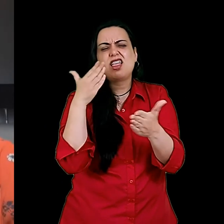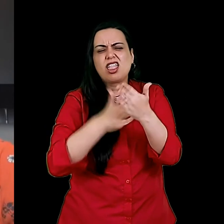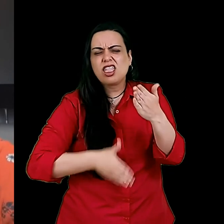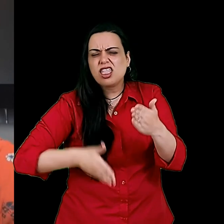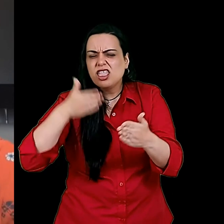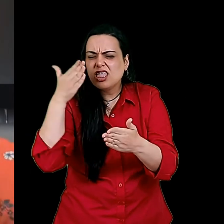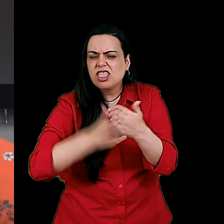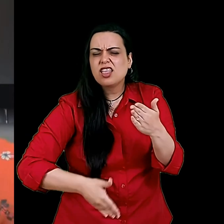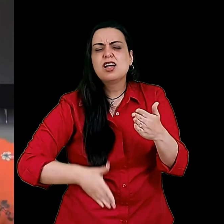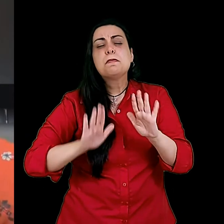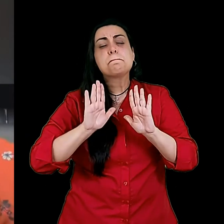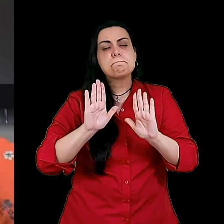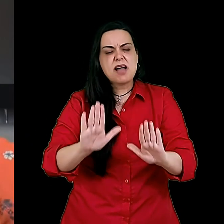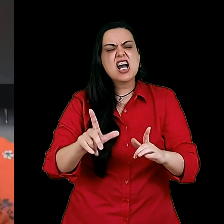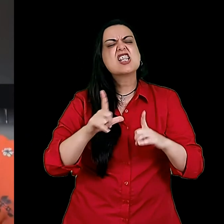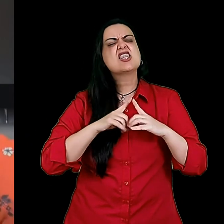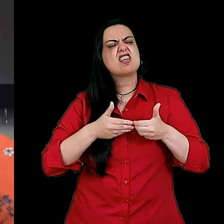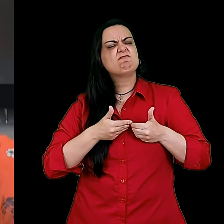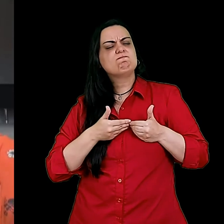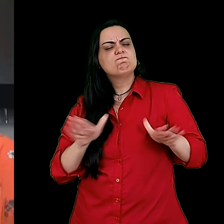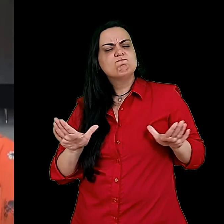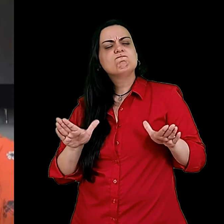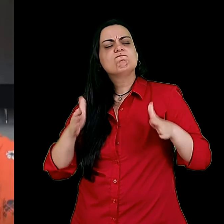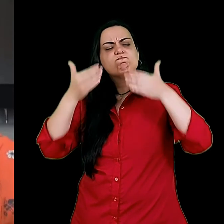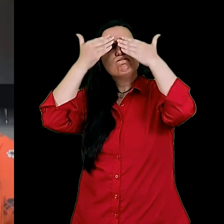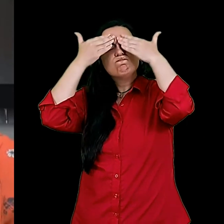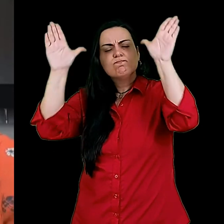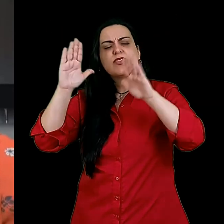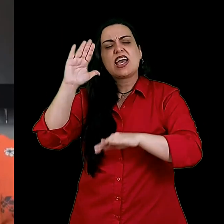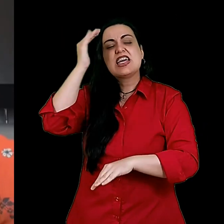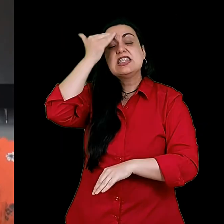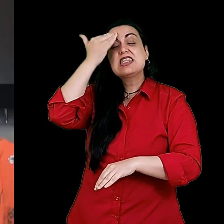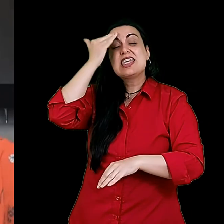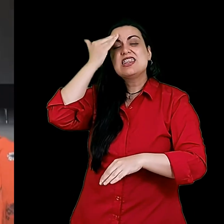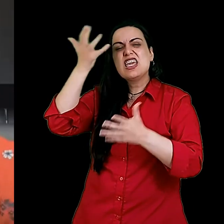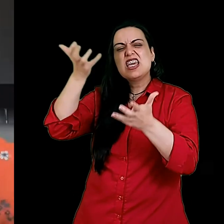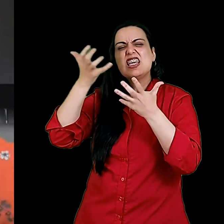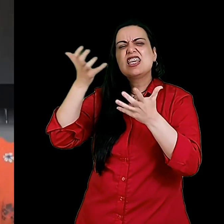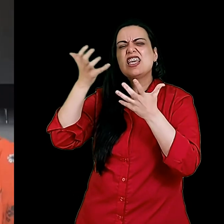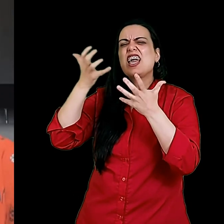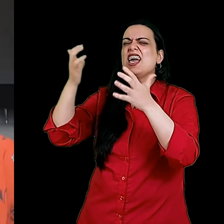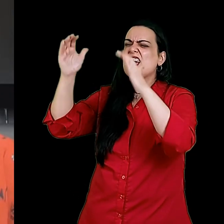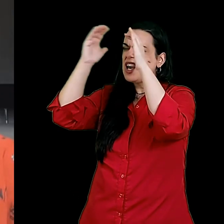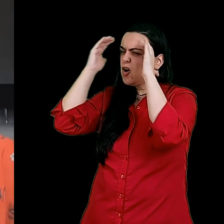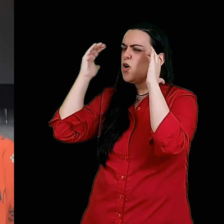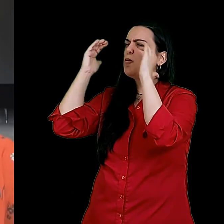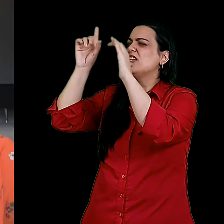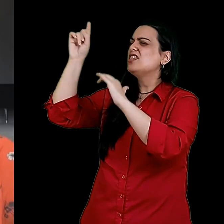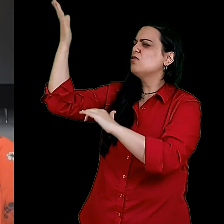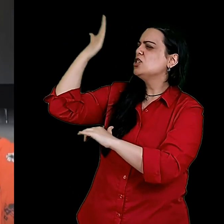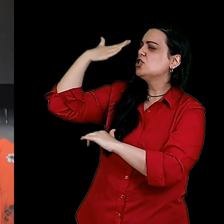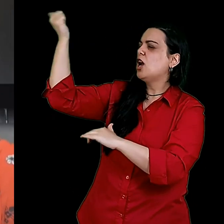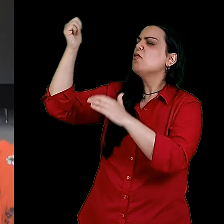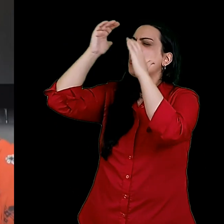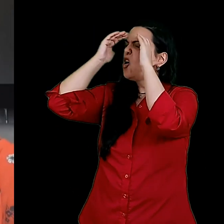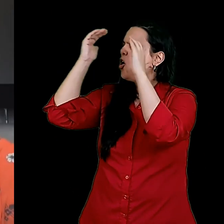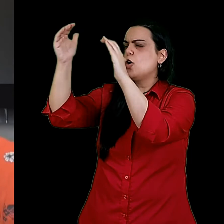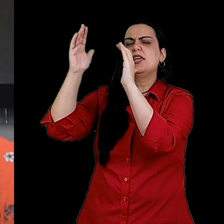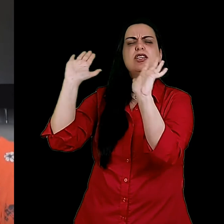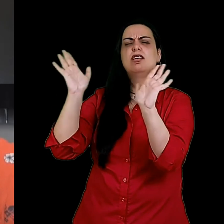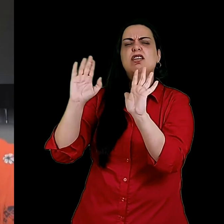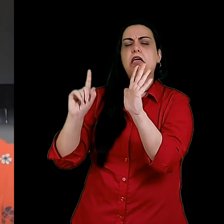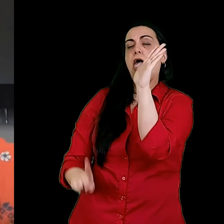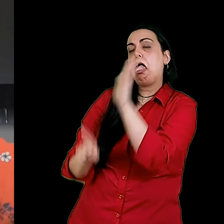das circunstâncias, dos seus limites, estão dispostas a, entendendo o chamado,